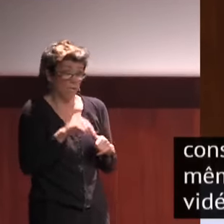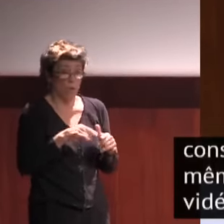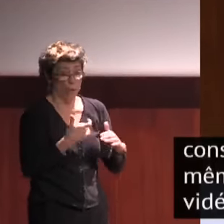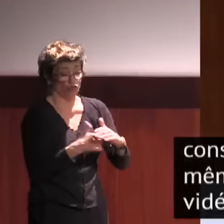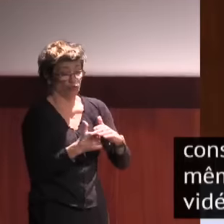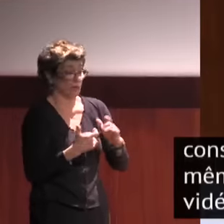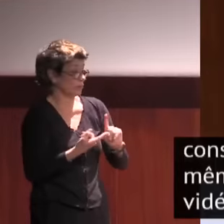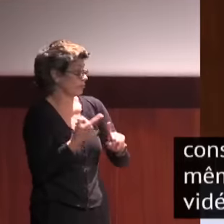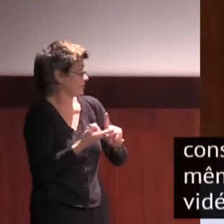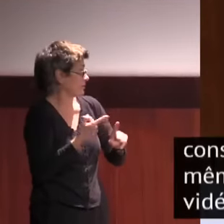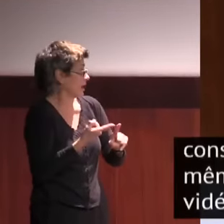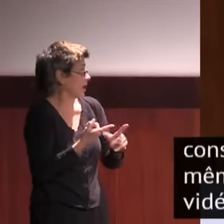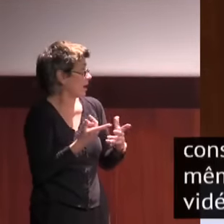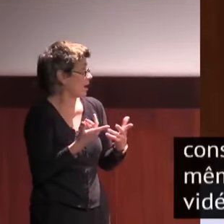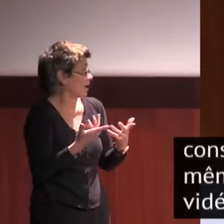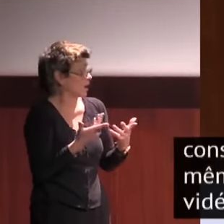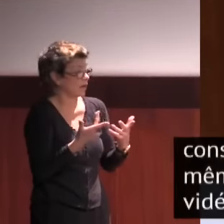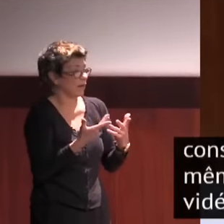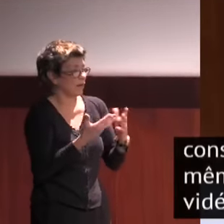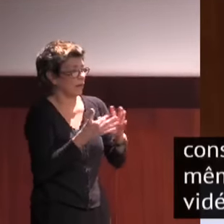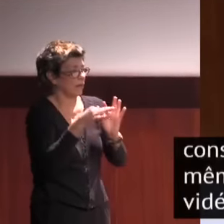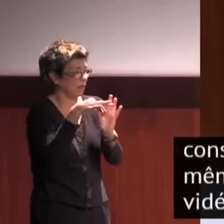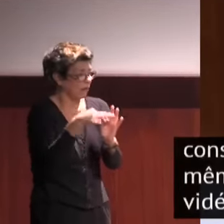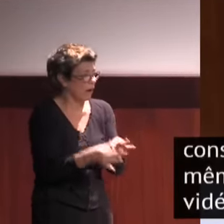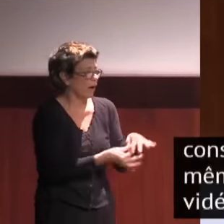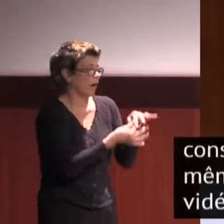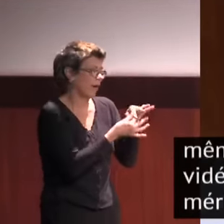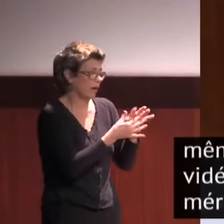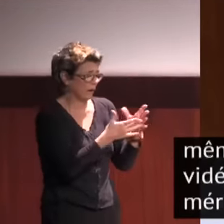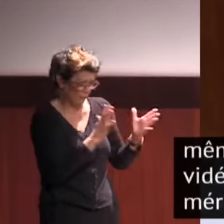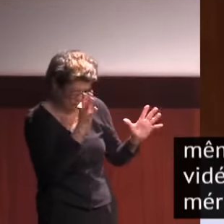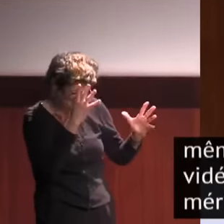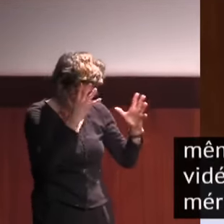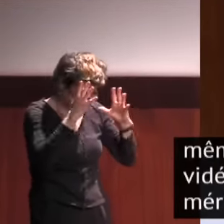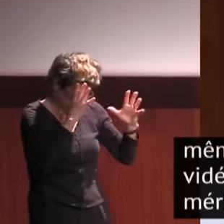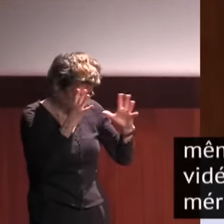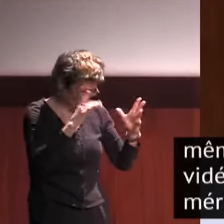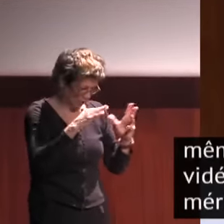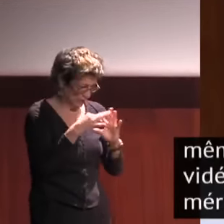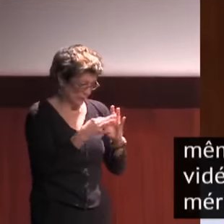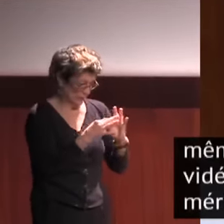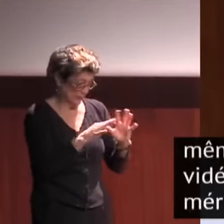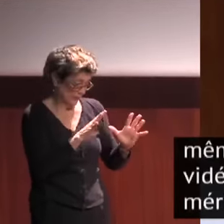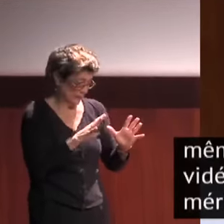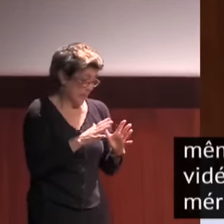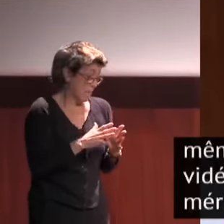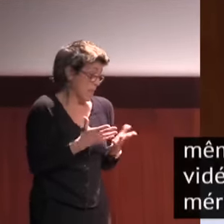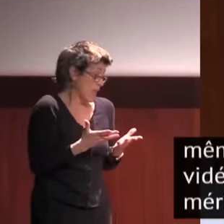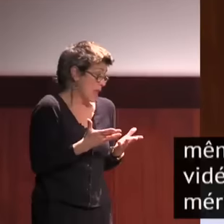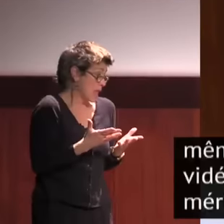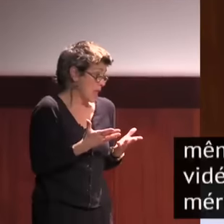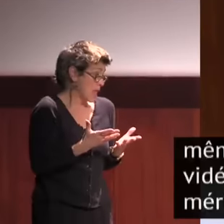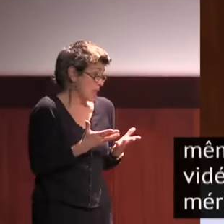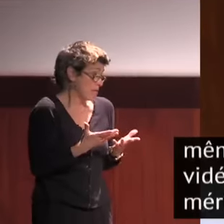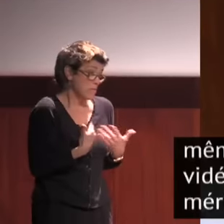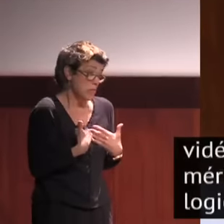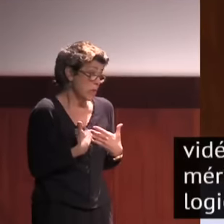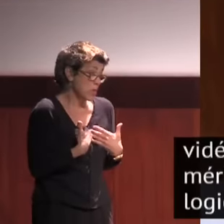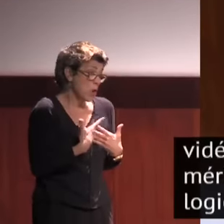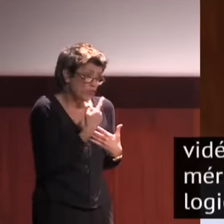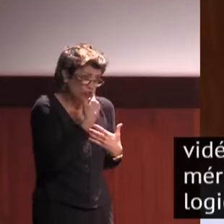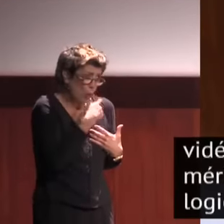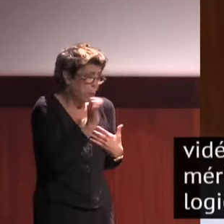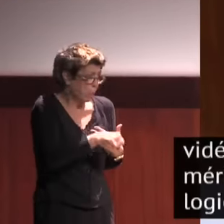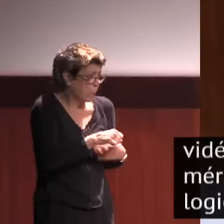entière, avec forcément des liens avec nos logiciels actuels pour pouvoir s'y retrouver plus ou moins. Mais je suis persuadée que c'est tout à